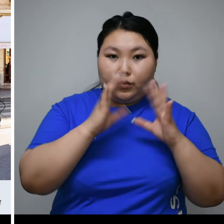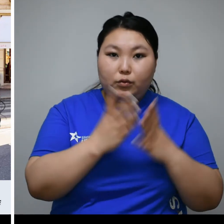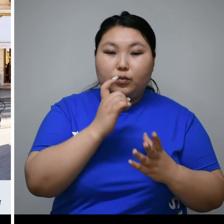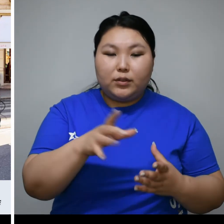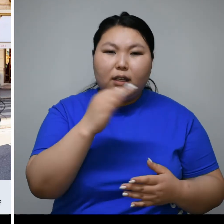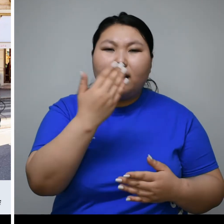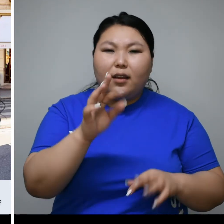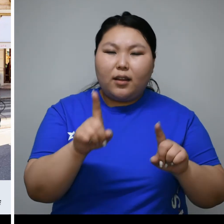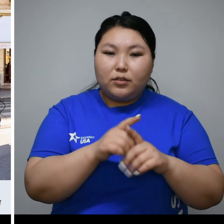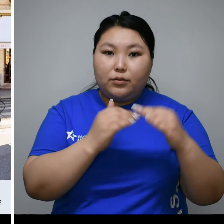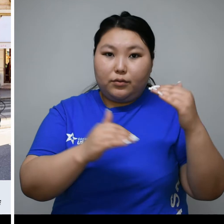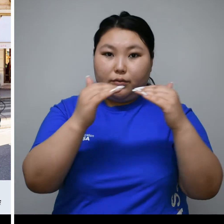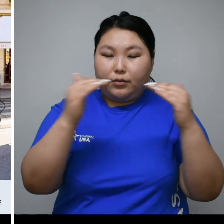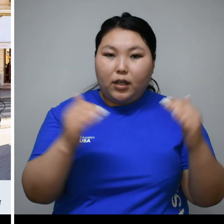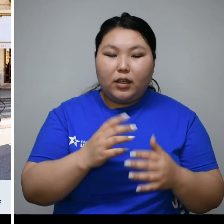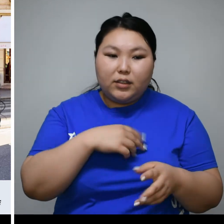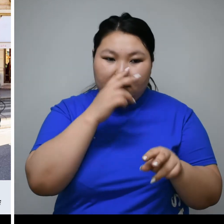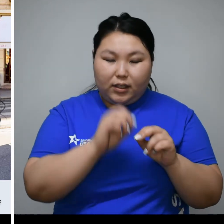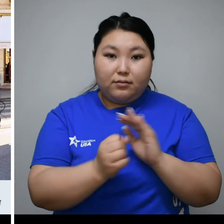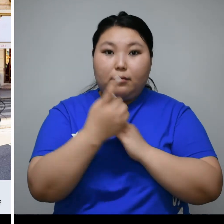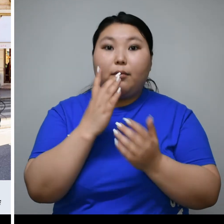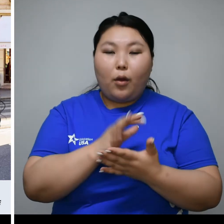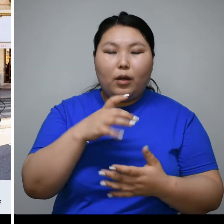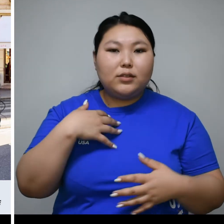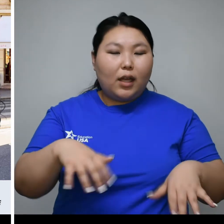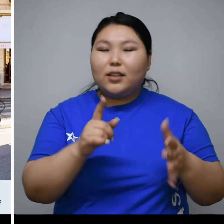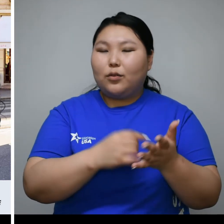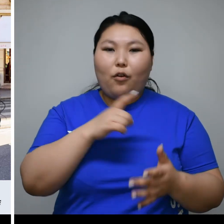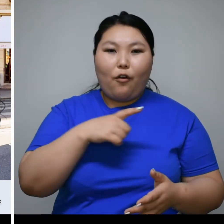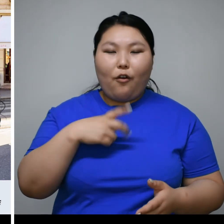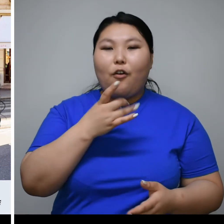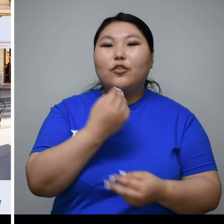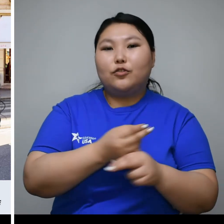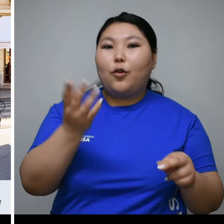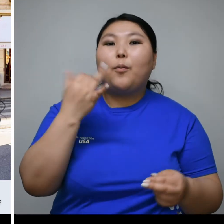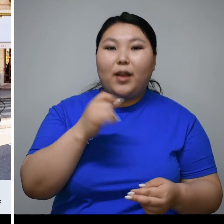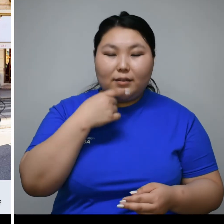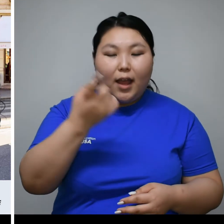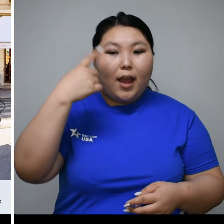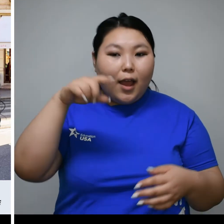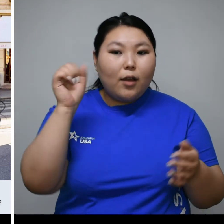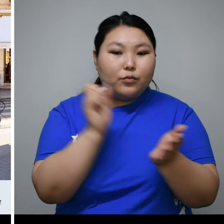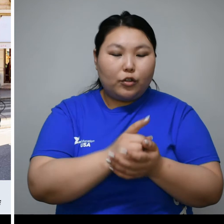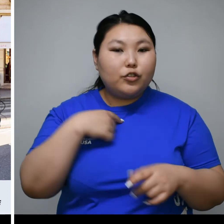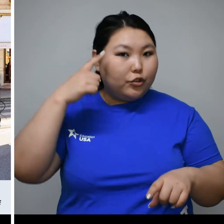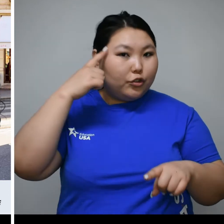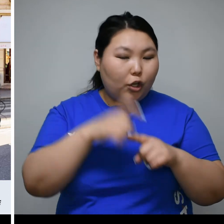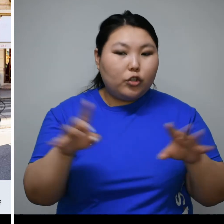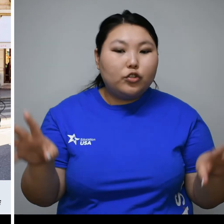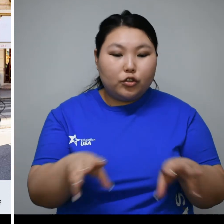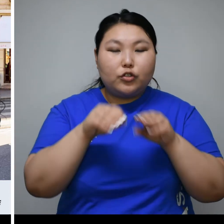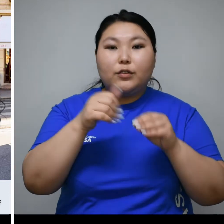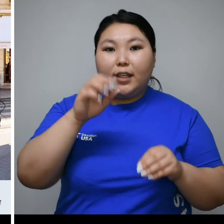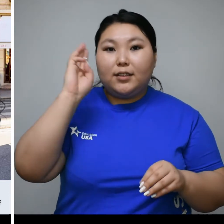хүмүүс яг тантай ижил төвшний тэгээ шалгарсан байгаа болохоор бити сандар яг өөрийнхөө рүү л бай гэж хэлмээр байна. Тэгээ хамгийн гол нь зорилгоо тооч